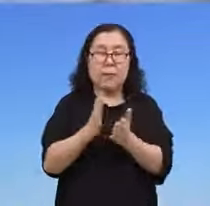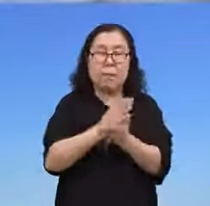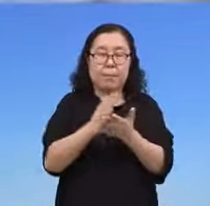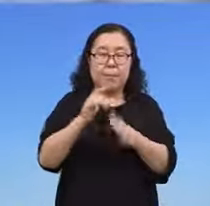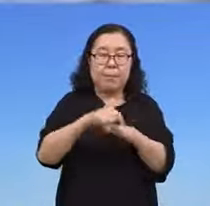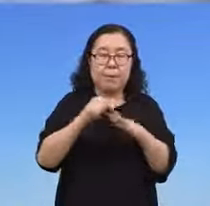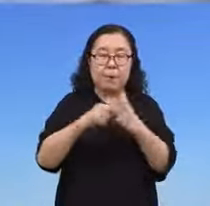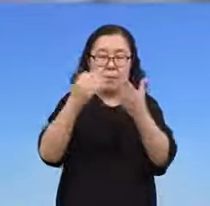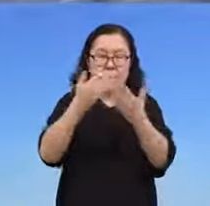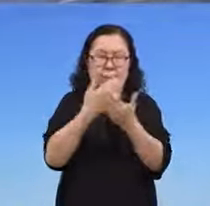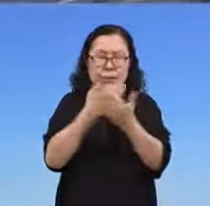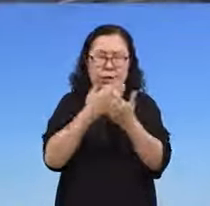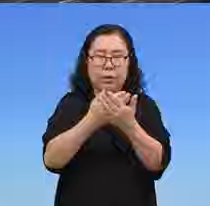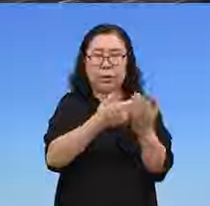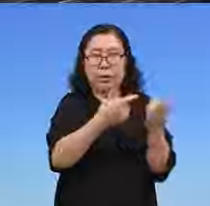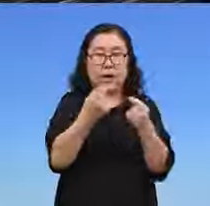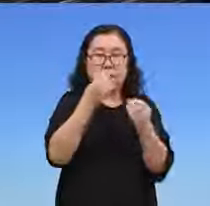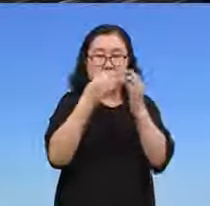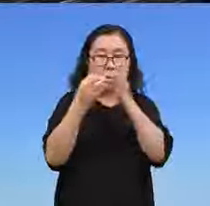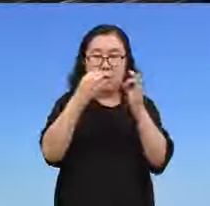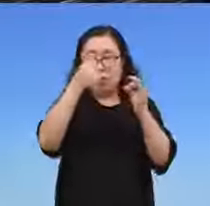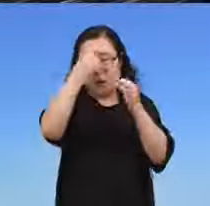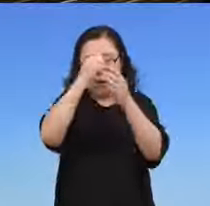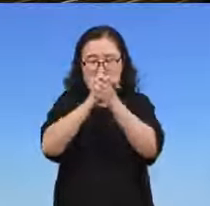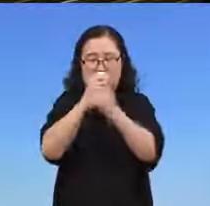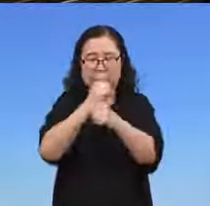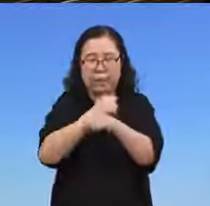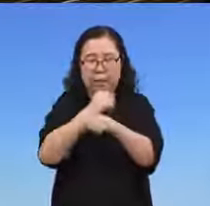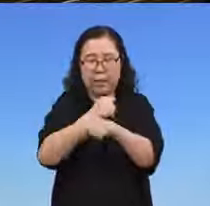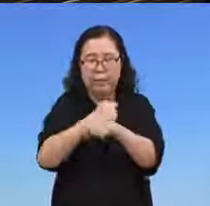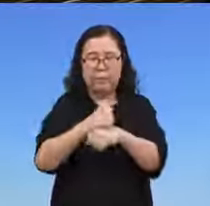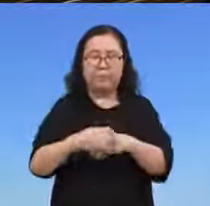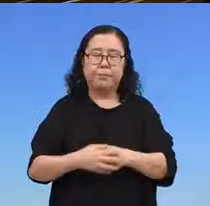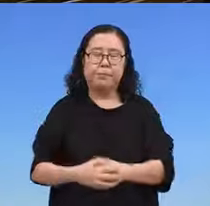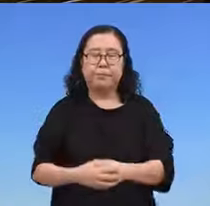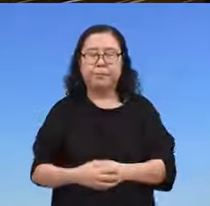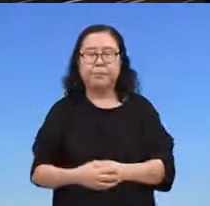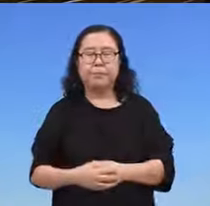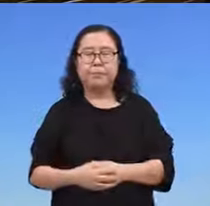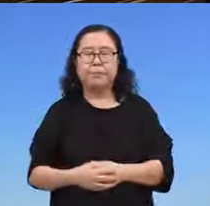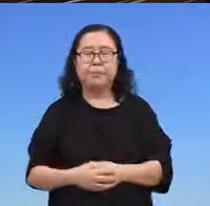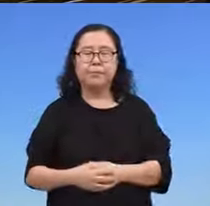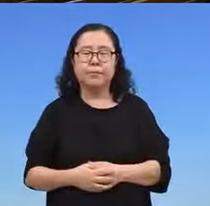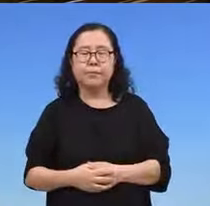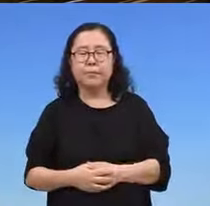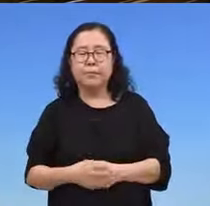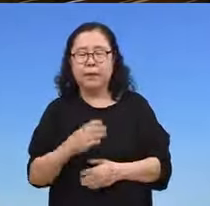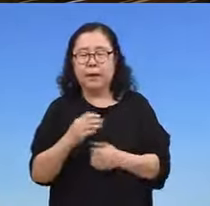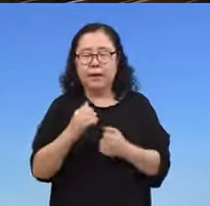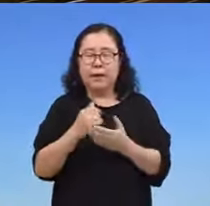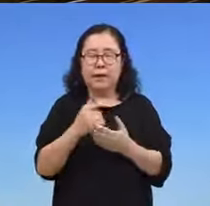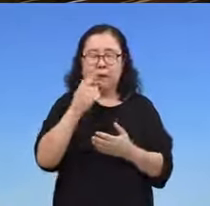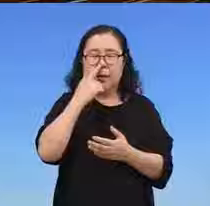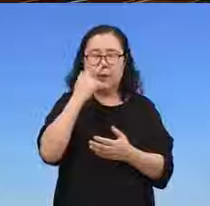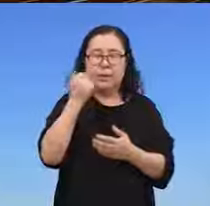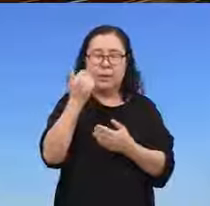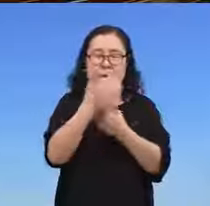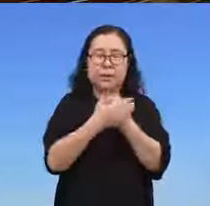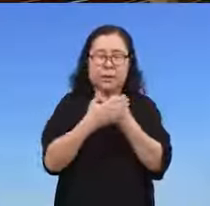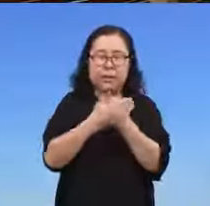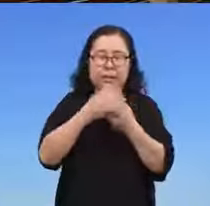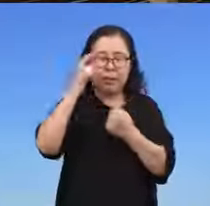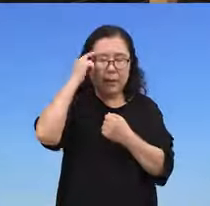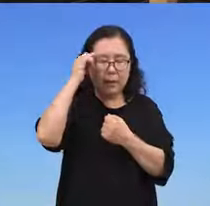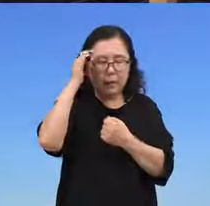같이 기도하시겠습니다. 살아계신 하나님 아버지, 하나님의 은혜를 사모합니다. 갈급하니 하나님 은혜를 구합니다.